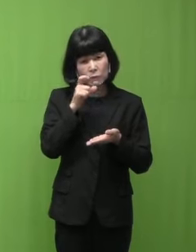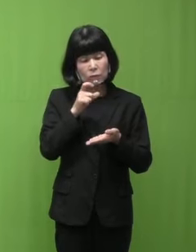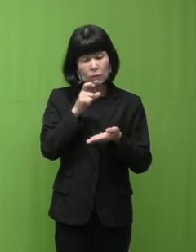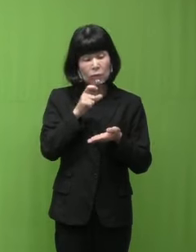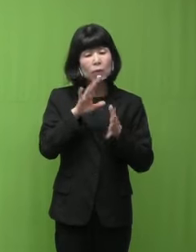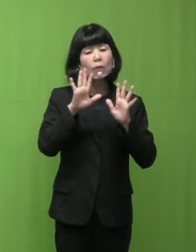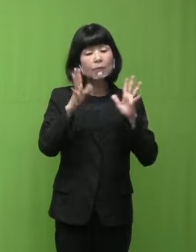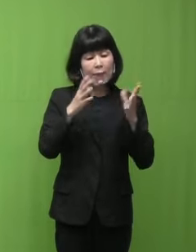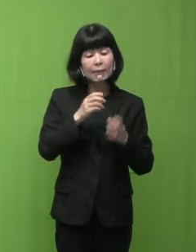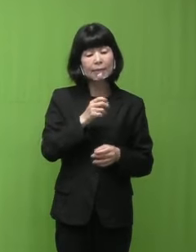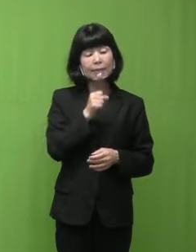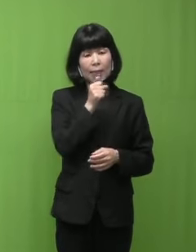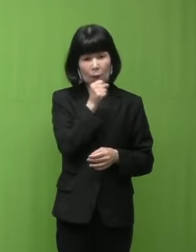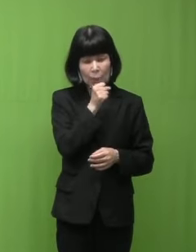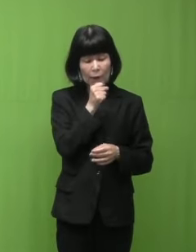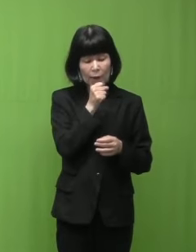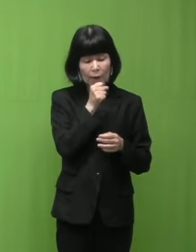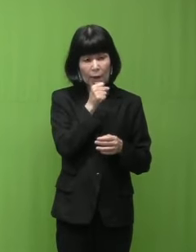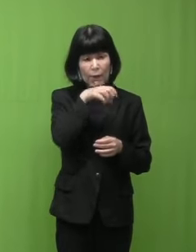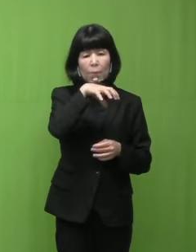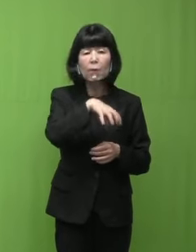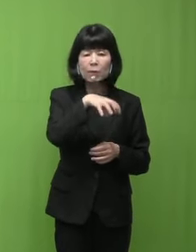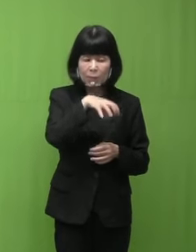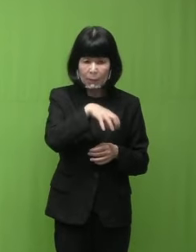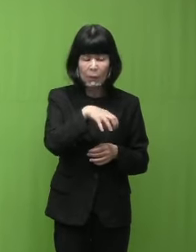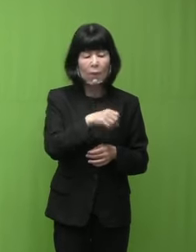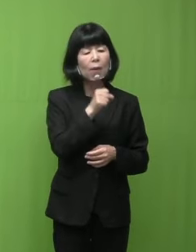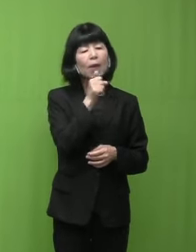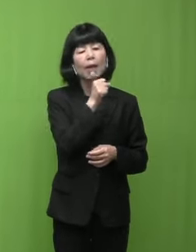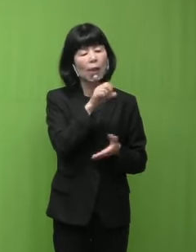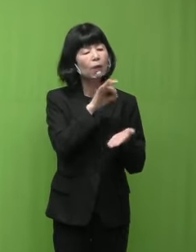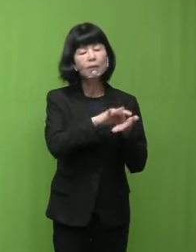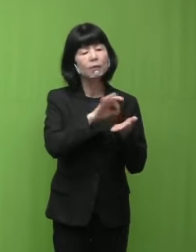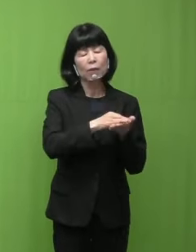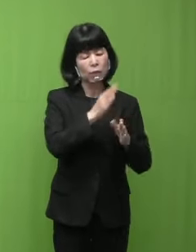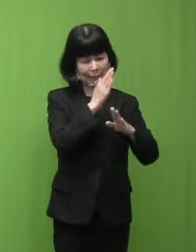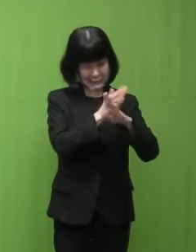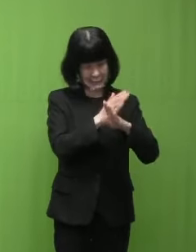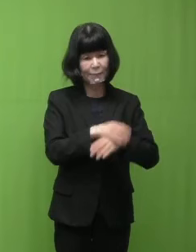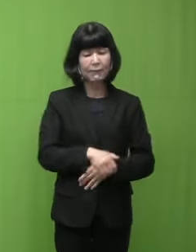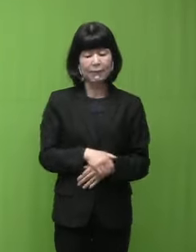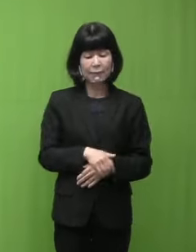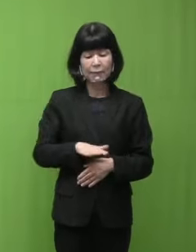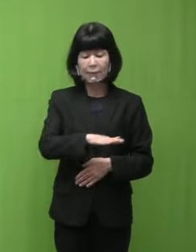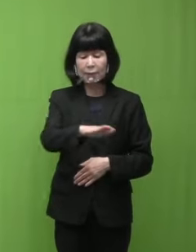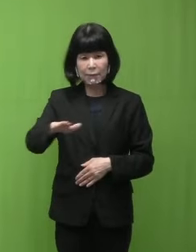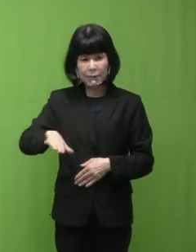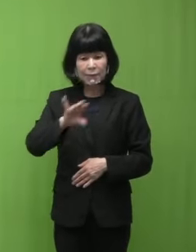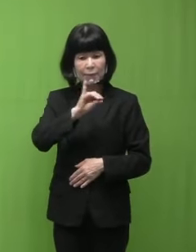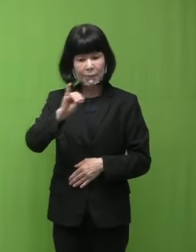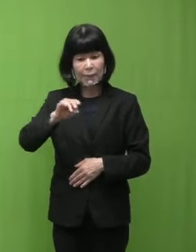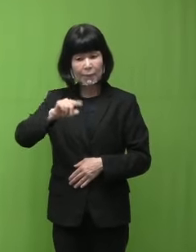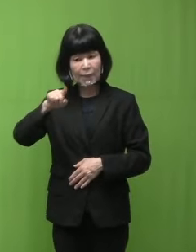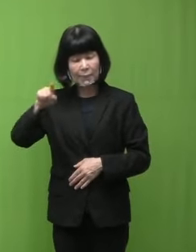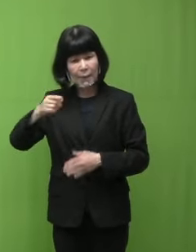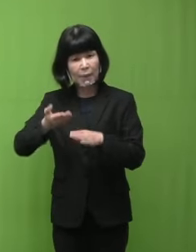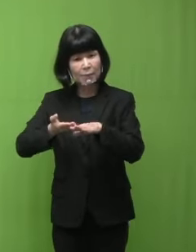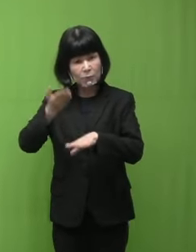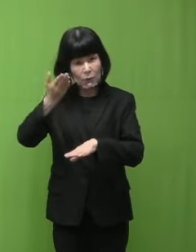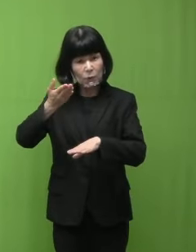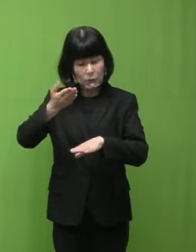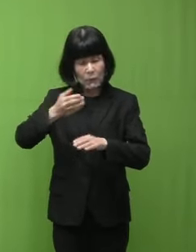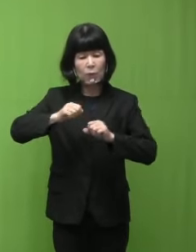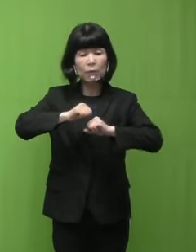から型ボックスなどについてもカラー下設備の利用停止にまだあー床面積1000平米を超えるこういう説での